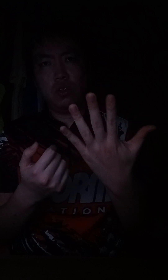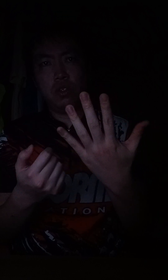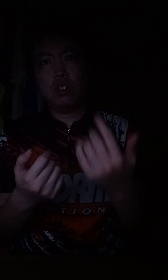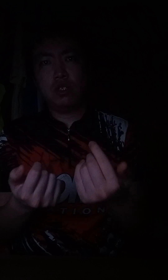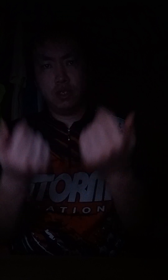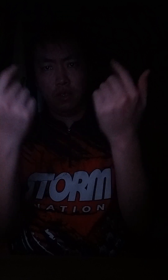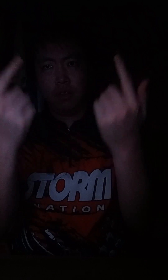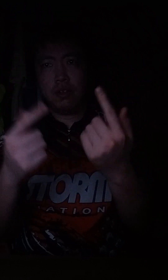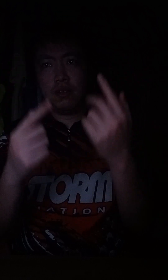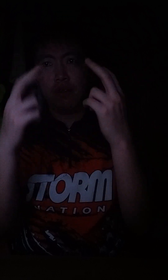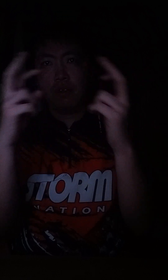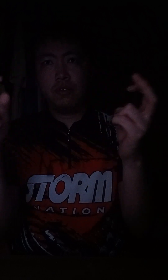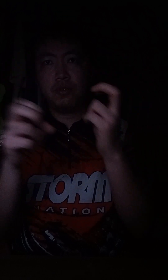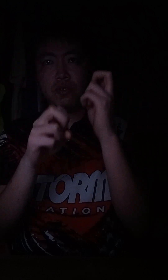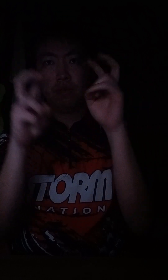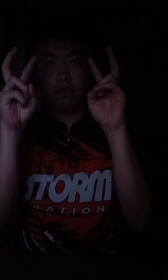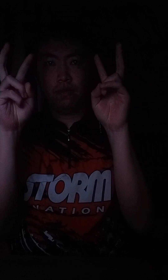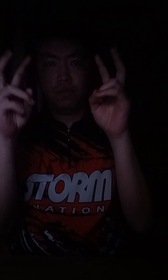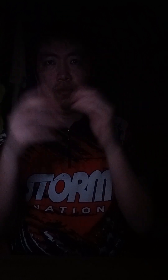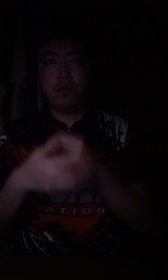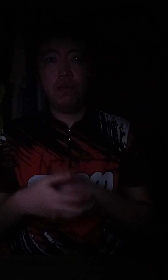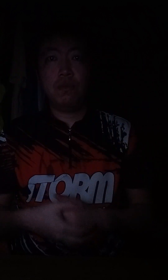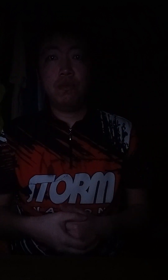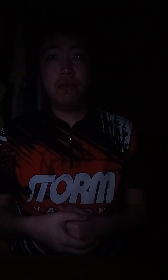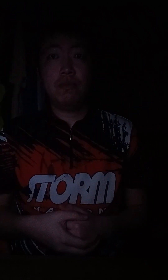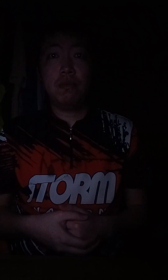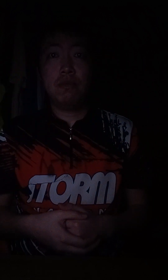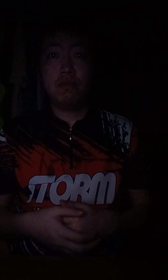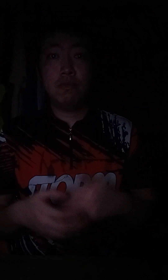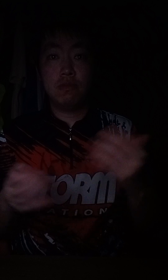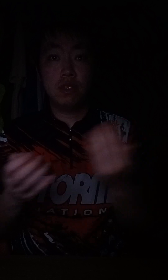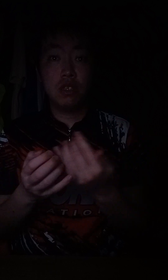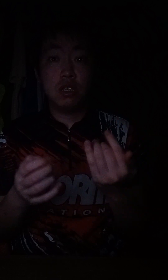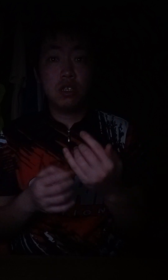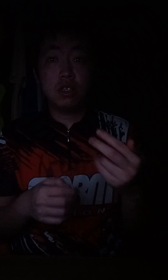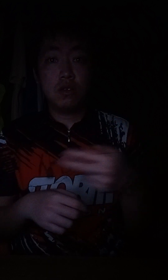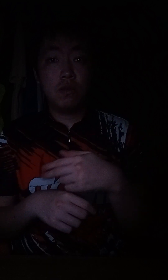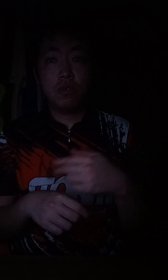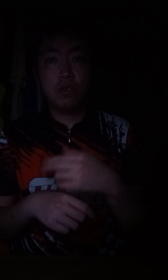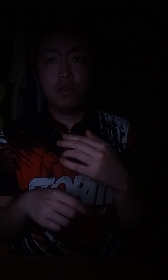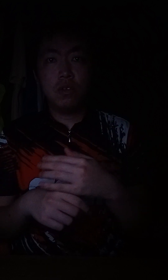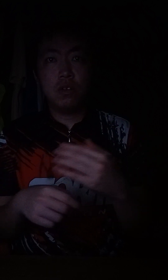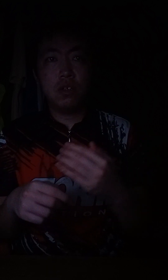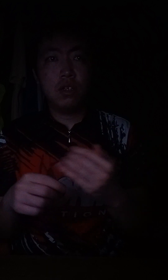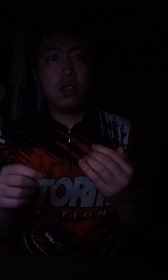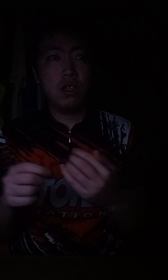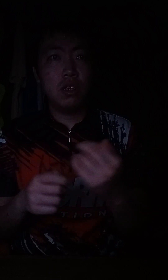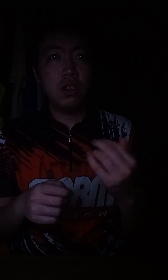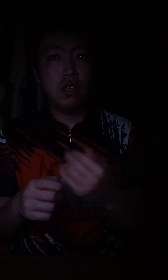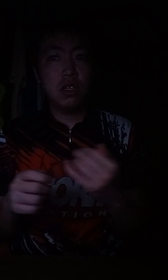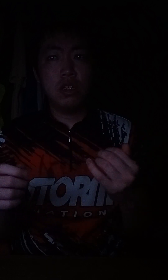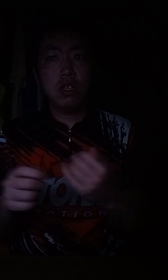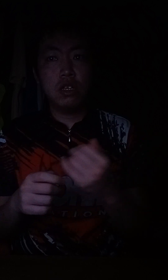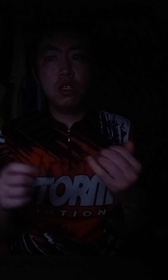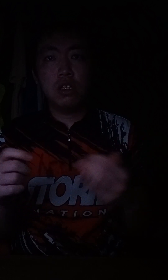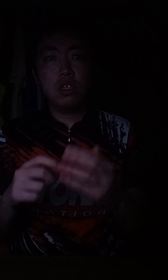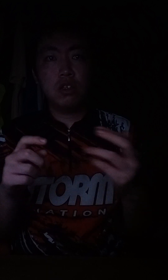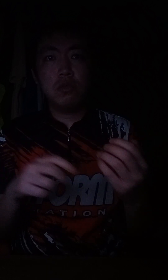5년으로 늘려달라고 공식 건의했습니다. 하지만 서울시 버스노조는 열악한 근무 환경과 급여 등